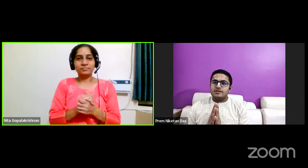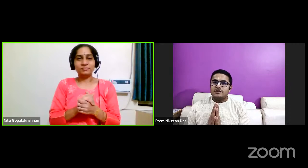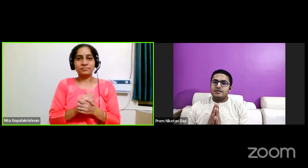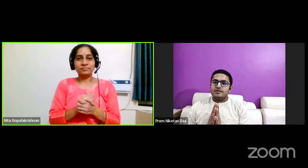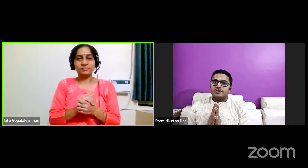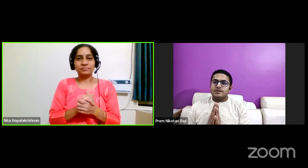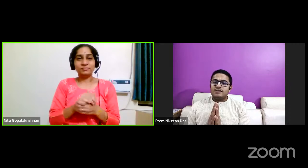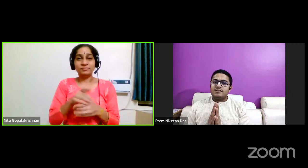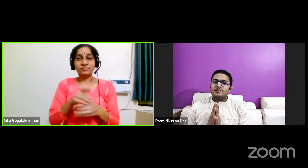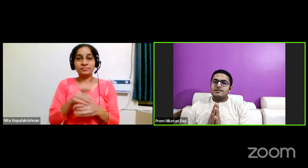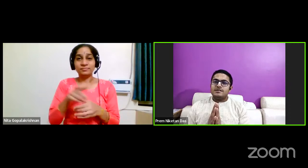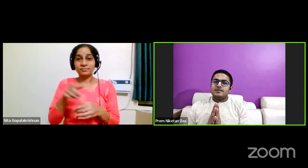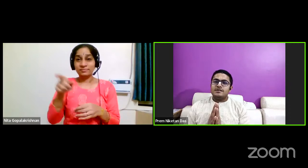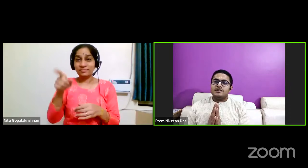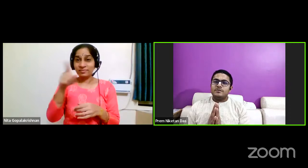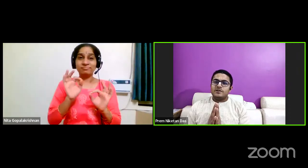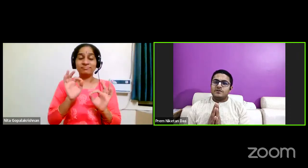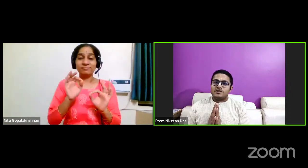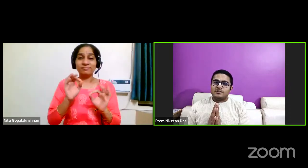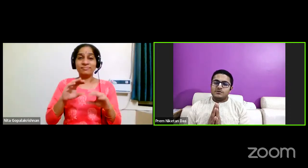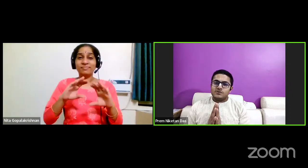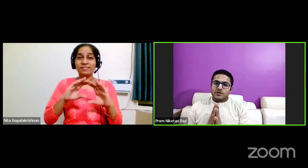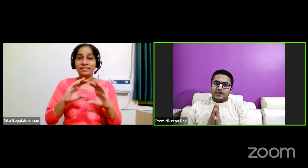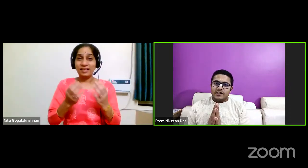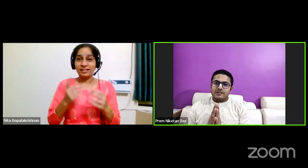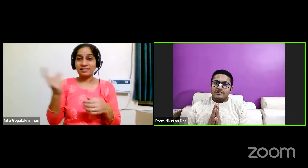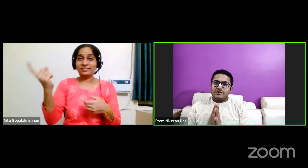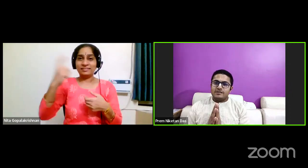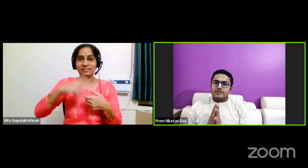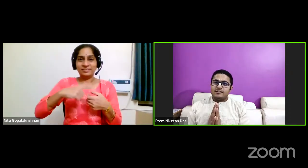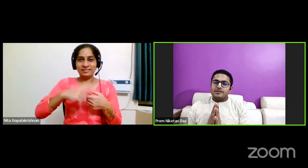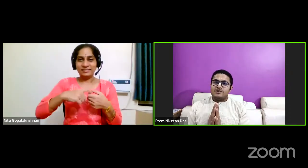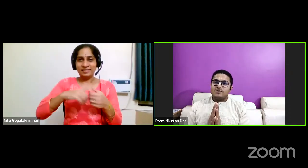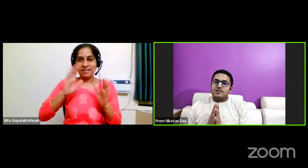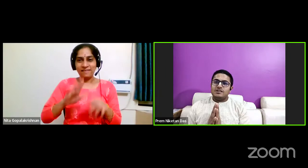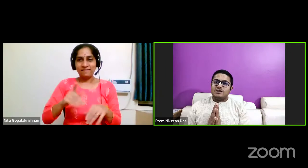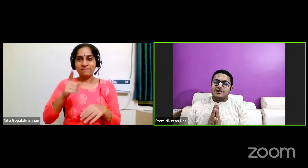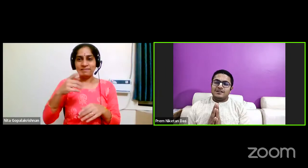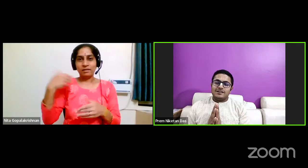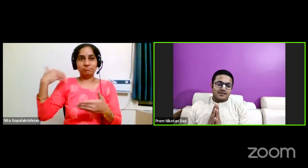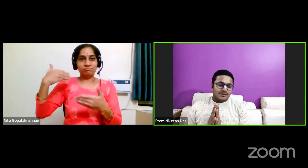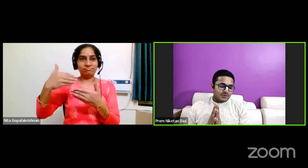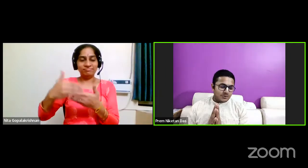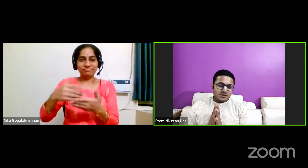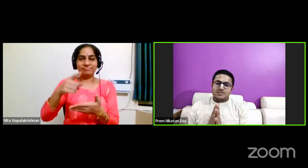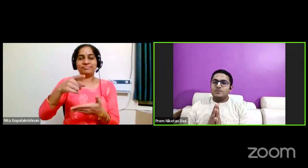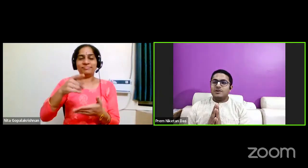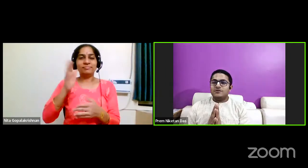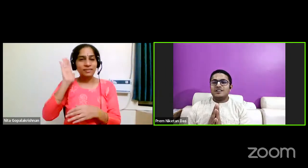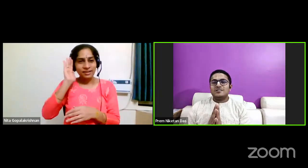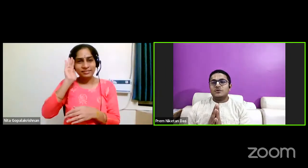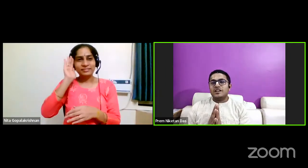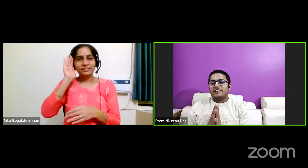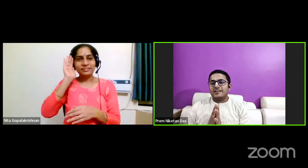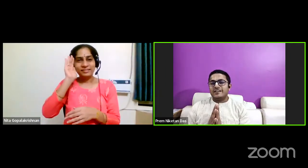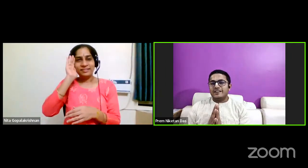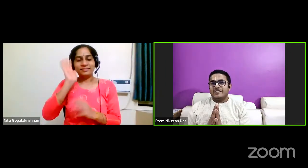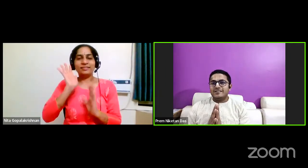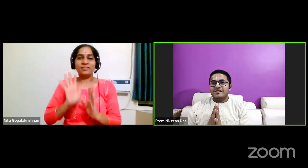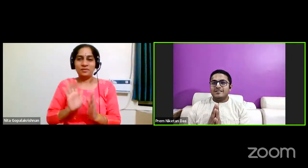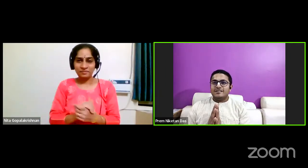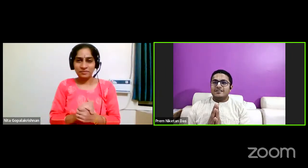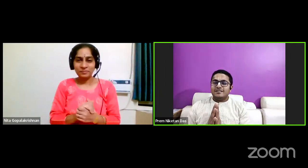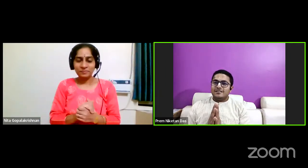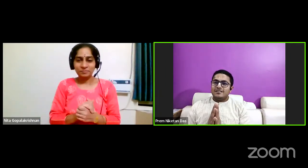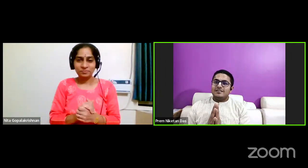से इस प्रवचन को सुन रहे हैं जो कि खुद श्री भगवान के द्वारा दिया